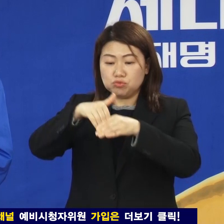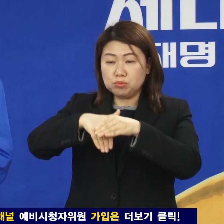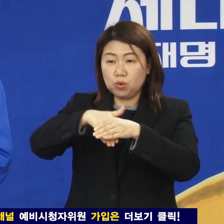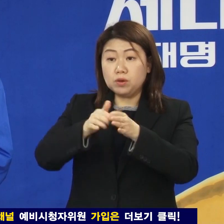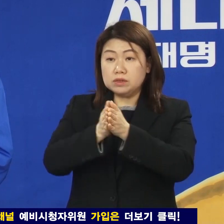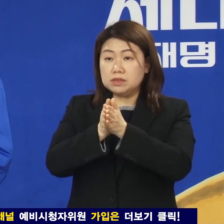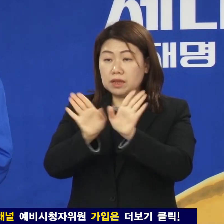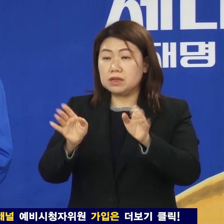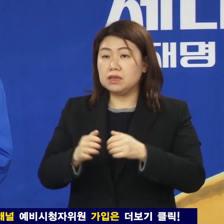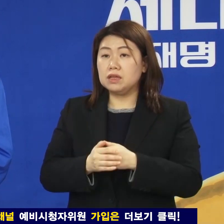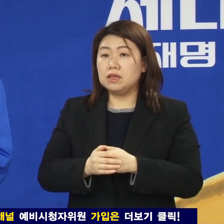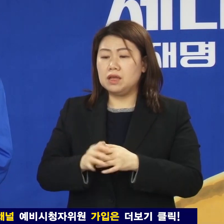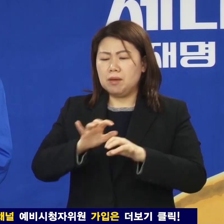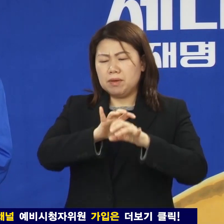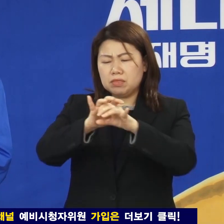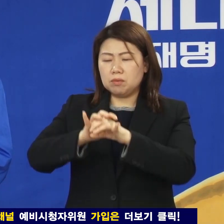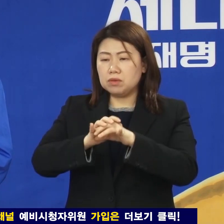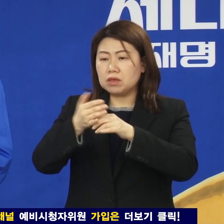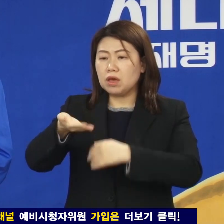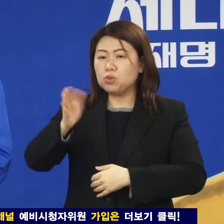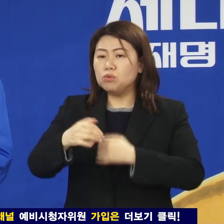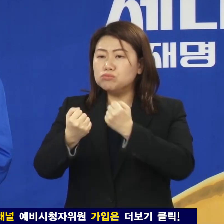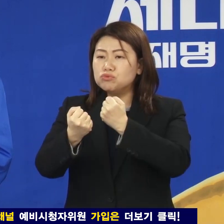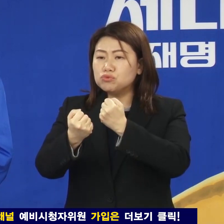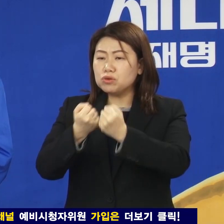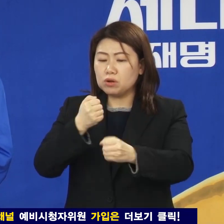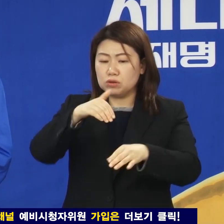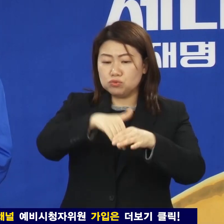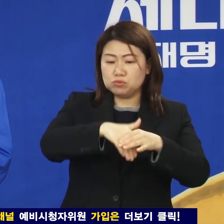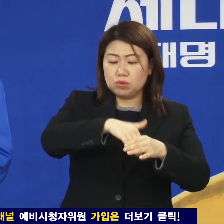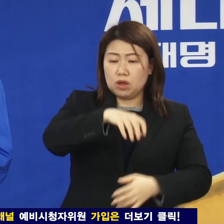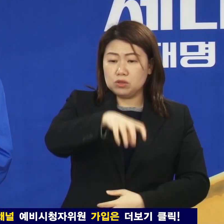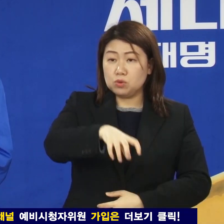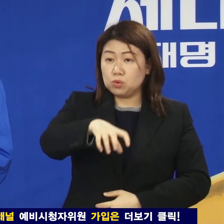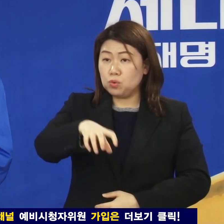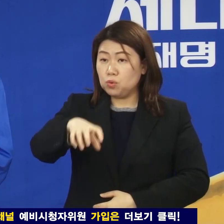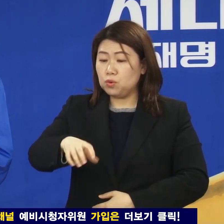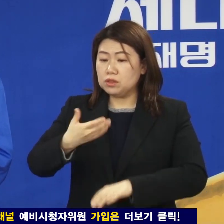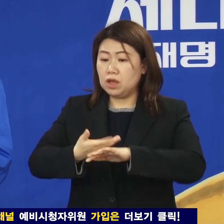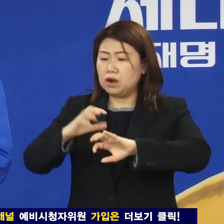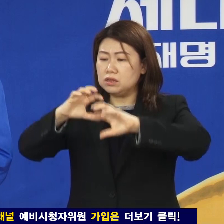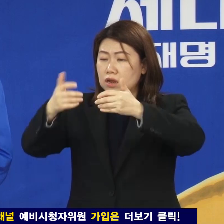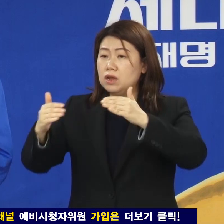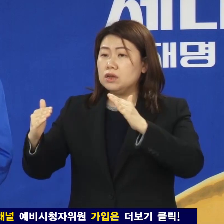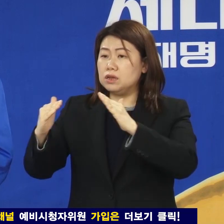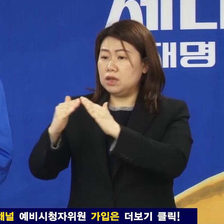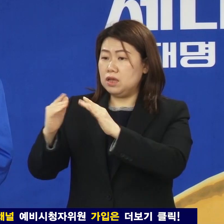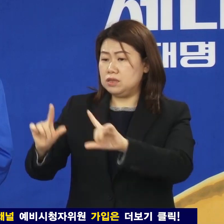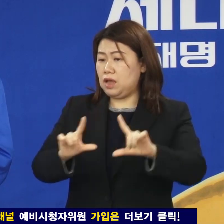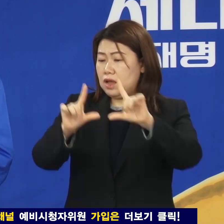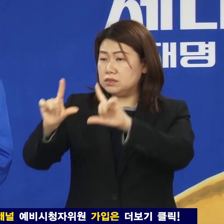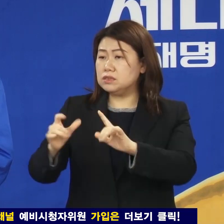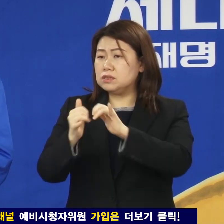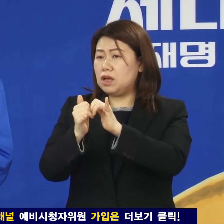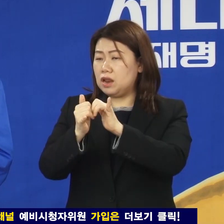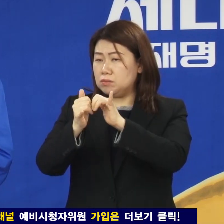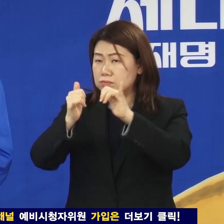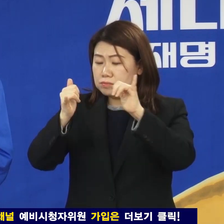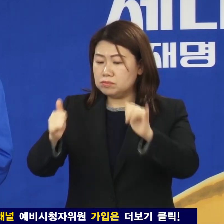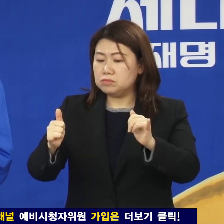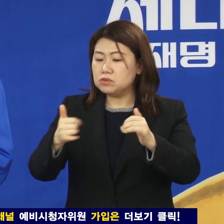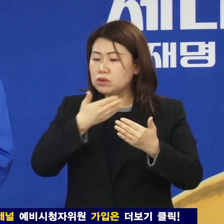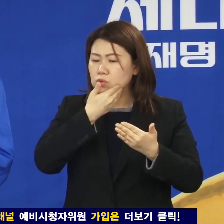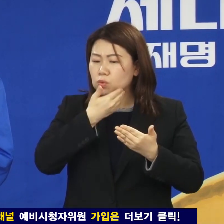상황에서도 세계 각국에 말한 된 투표소에 는 해외 거주 유권자들의 권리 행사를 위한 소중한 발걸음이